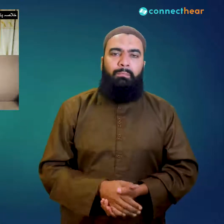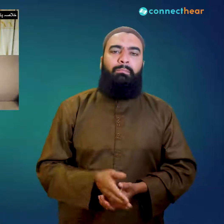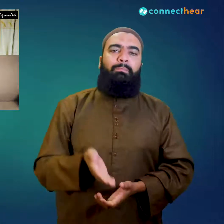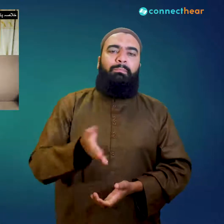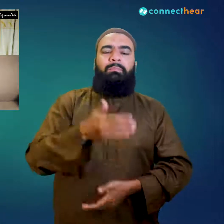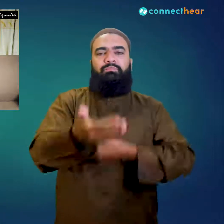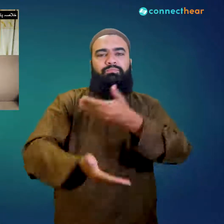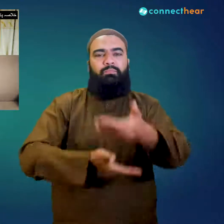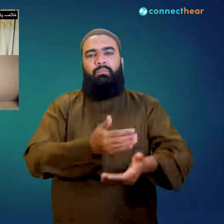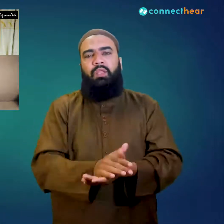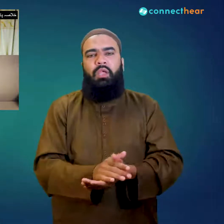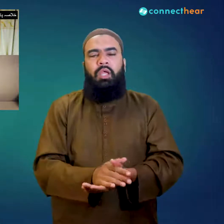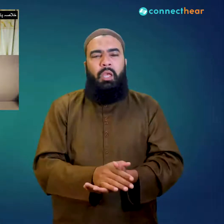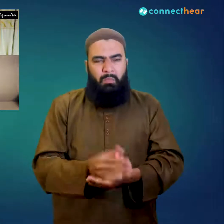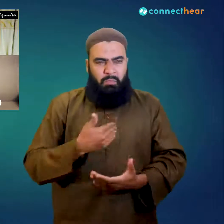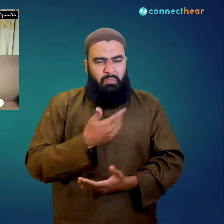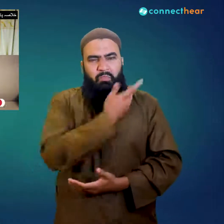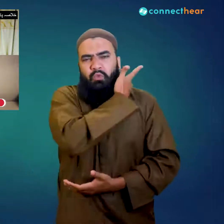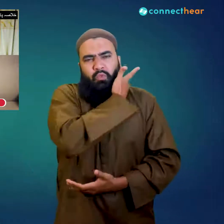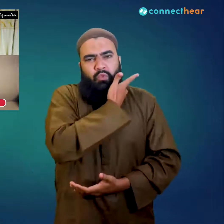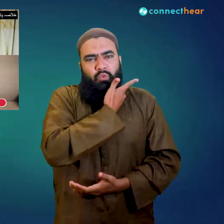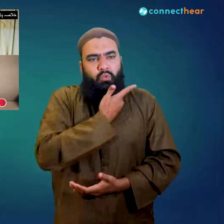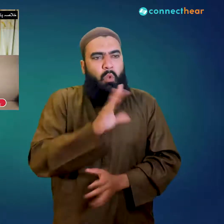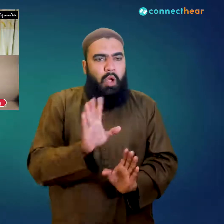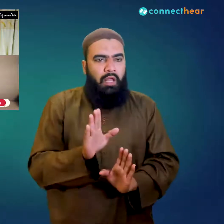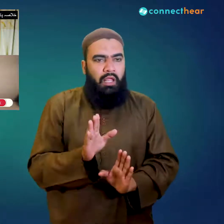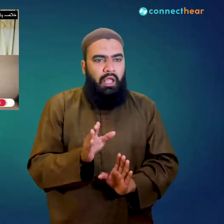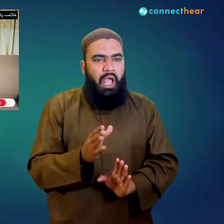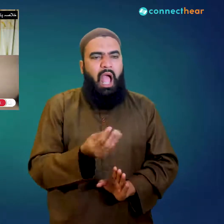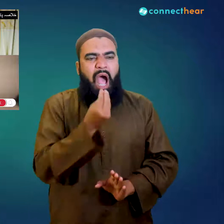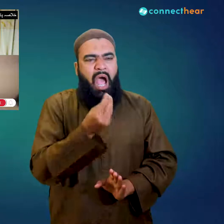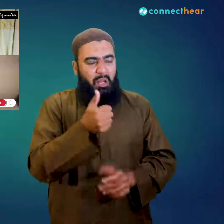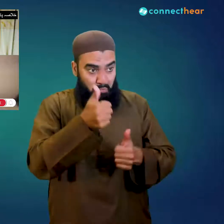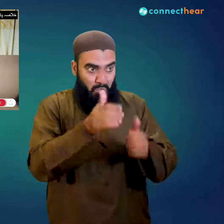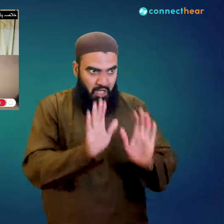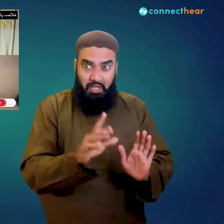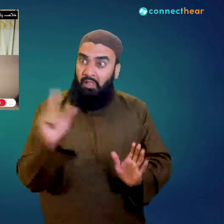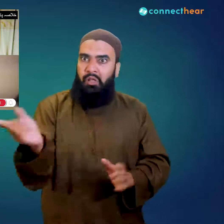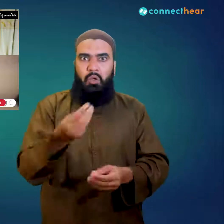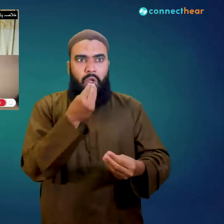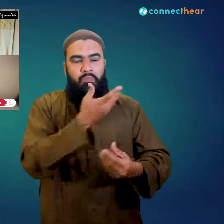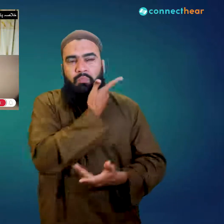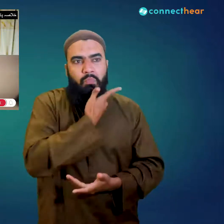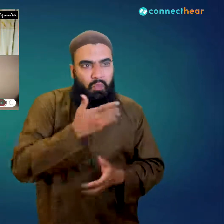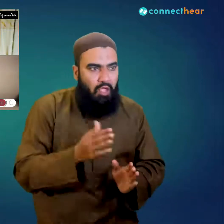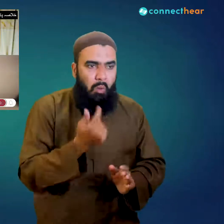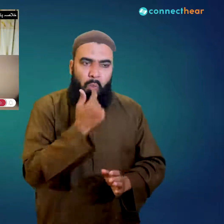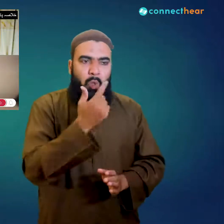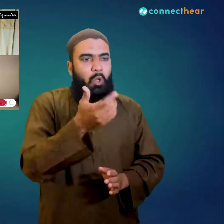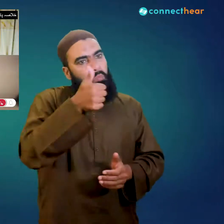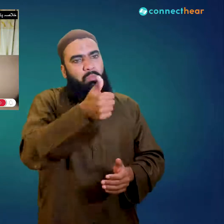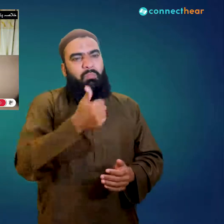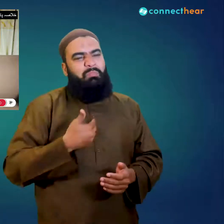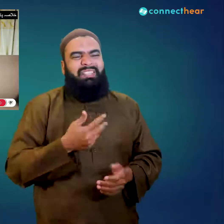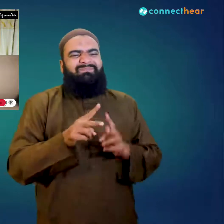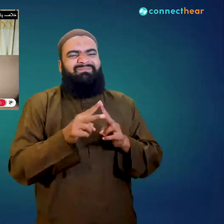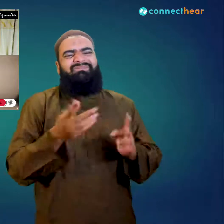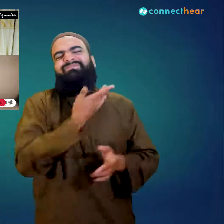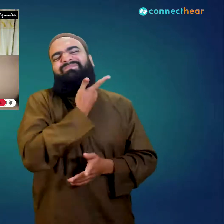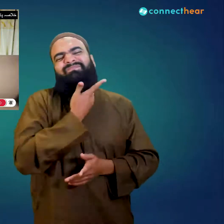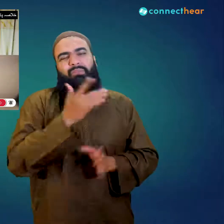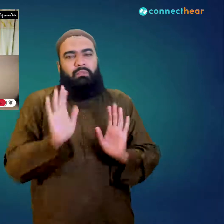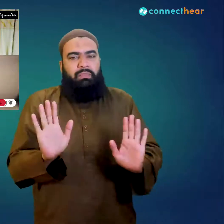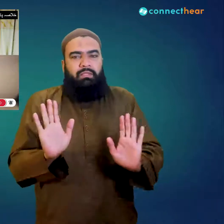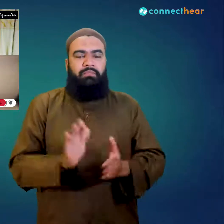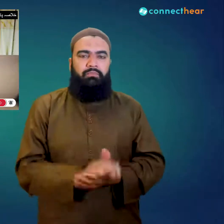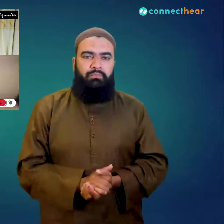وہ پاک بھی ہونا چاہیے، یعنی اس کے اندر صفائی ستھرائی کا بھی خیال ہونا چاہیے، حلال بھی ہو طیب بھی ہو۔ اس کے